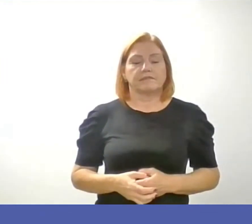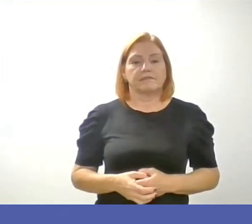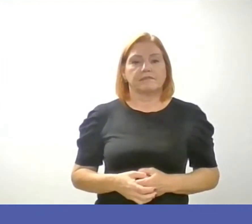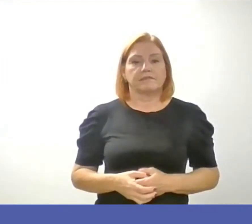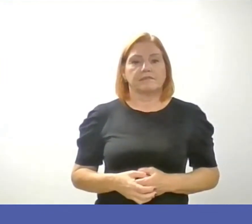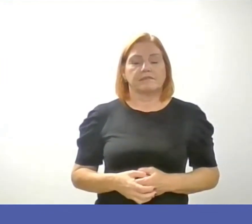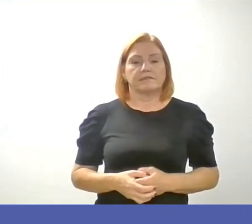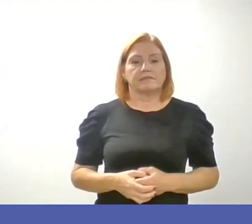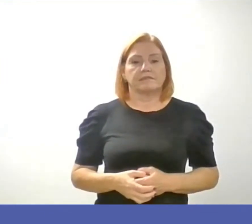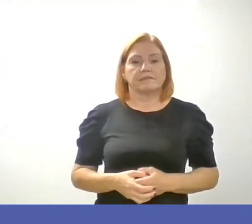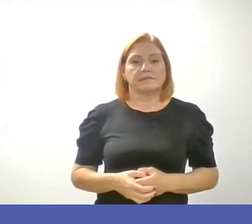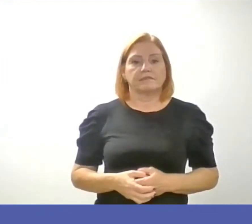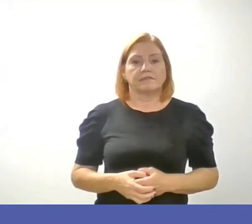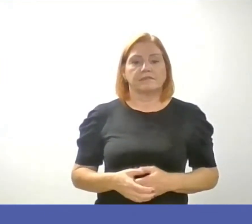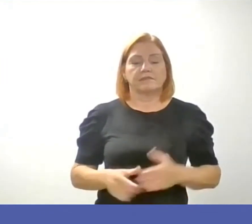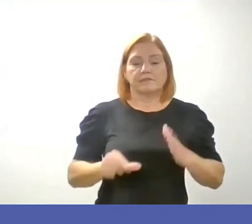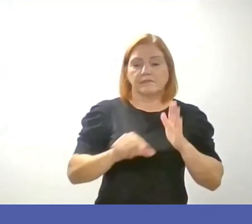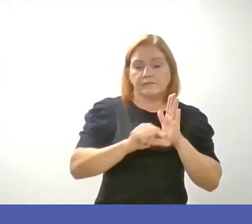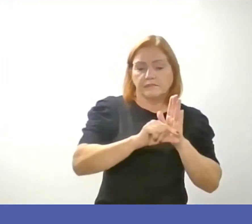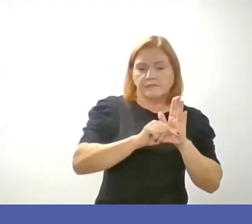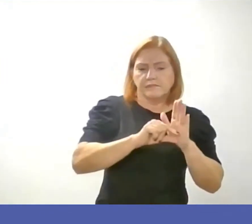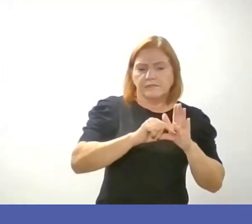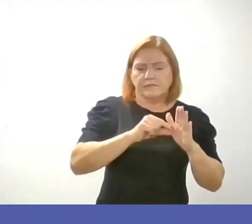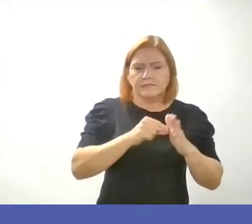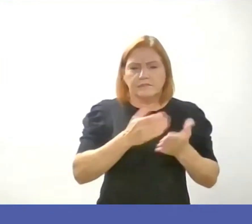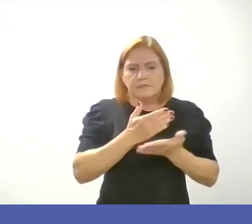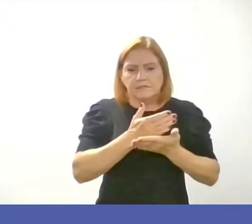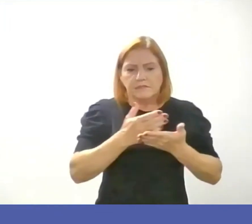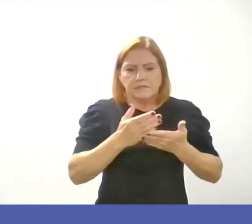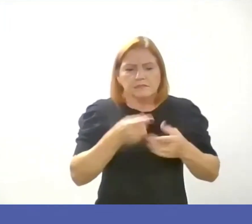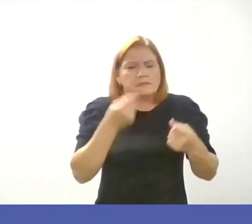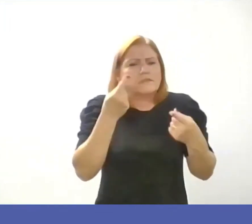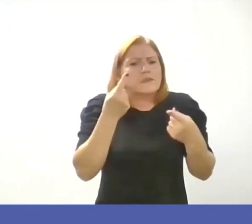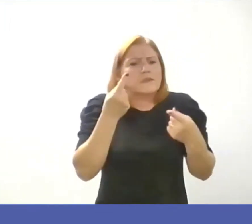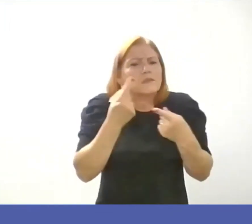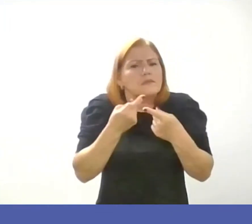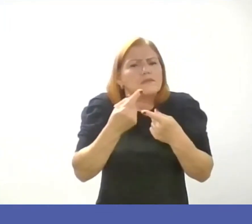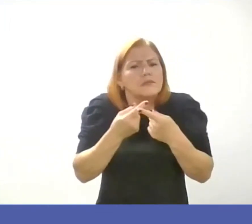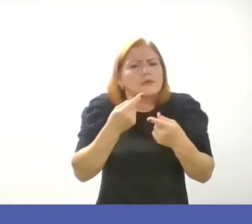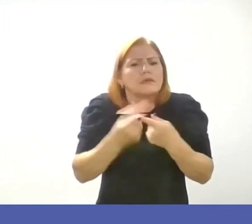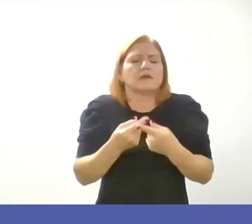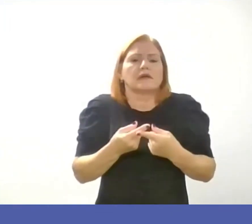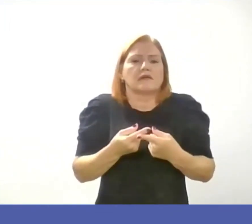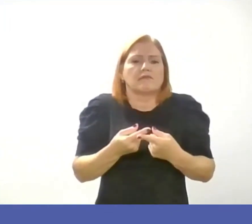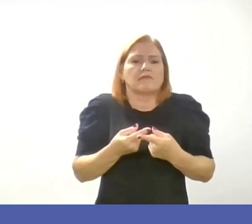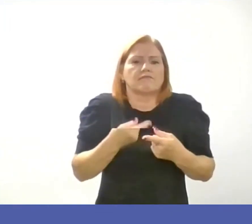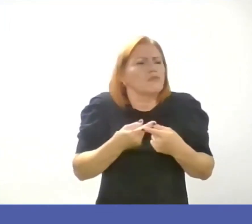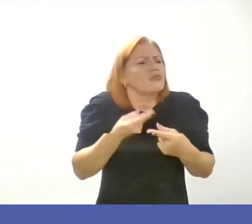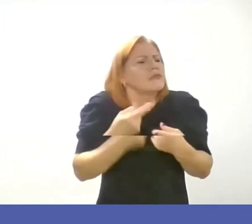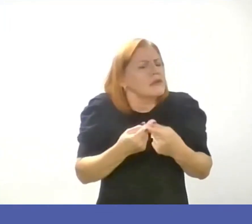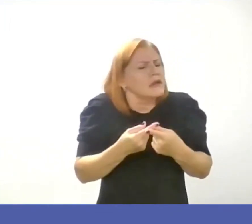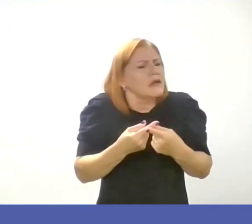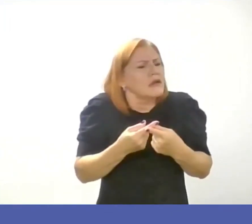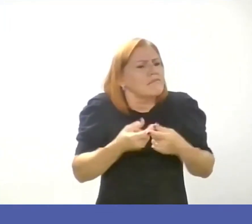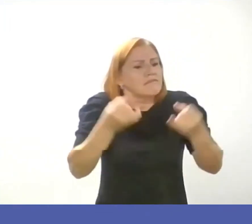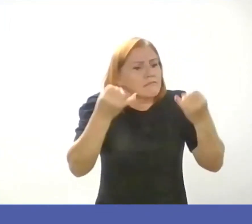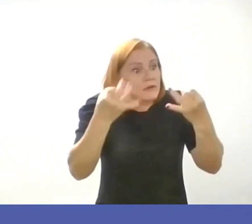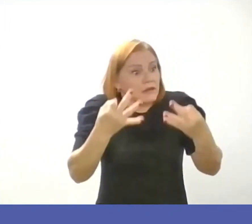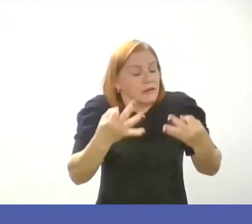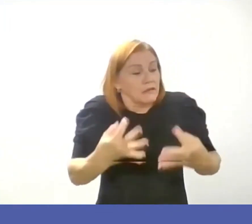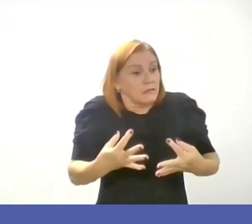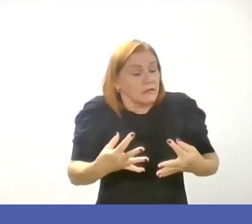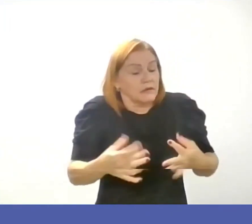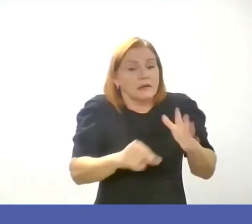versículo começa com porquê. Vou insistir, esse porquê está explicando o versículo 30 do capítulo